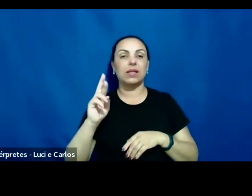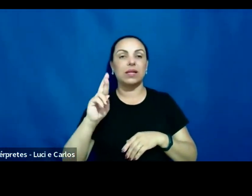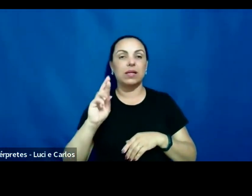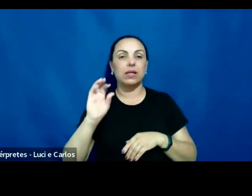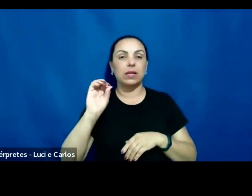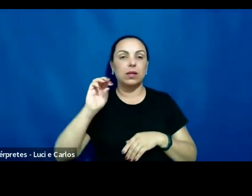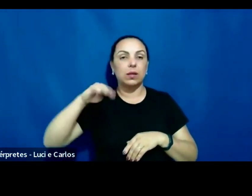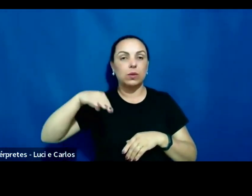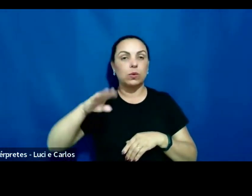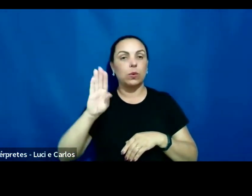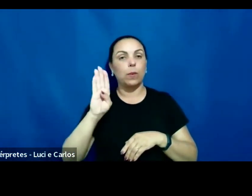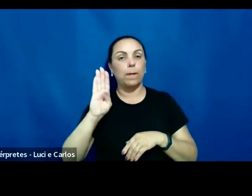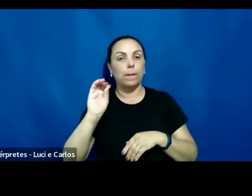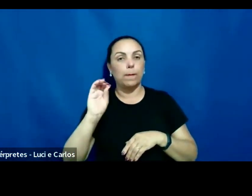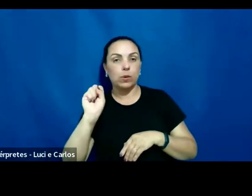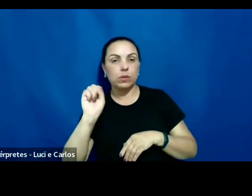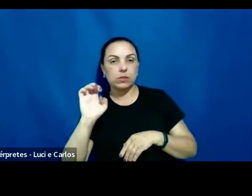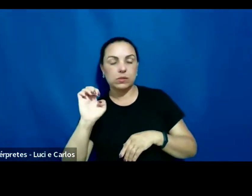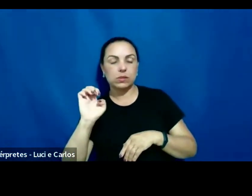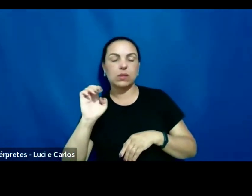nas pernas.